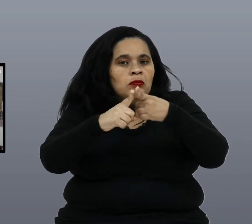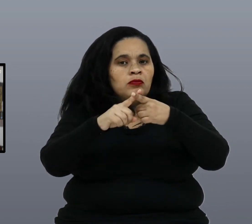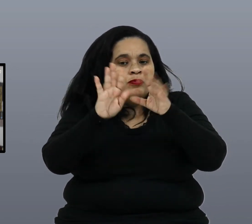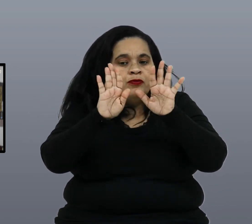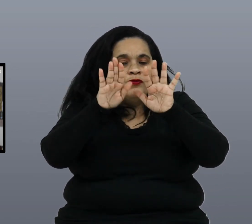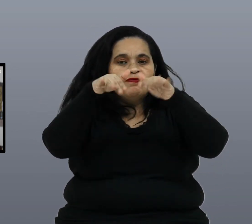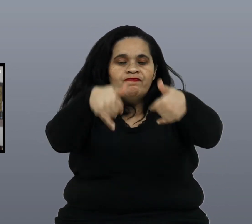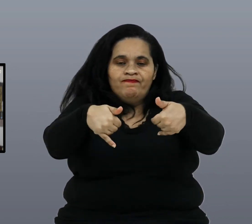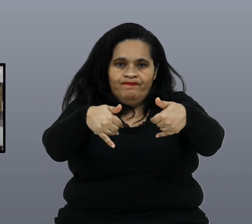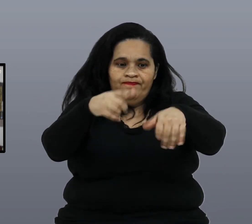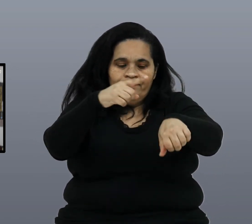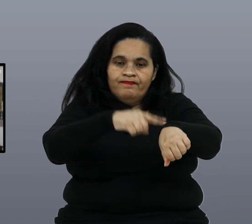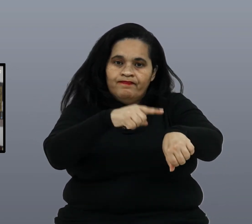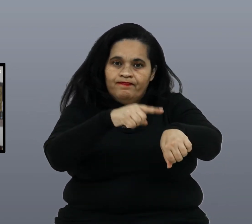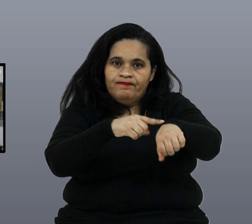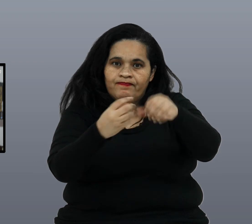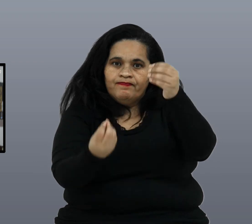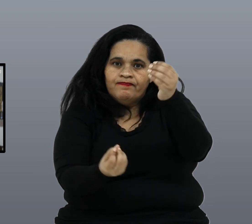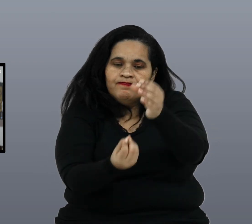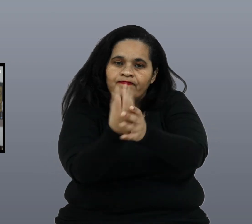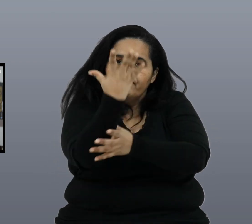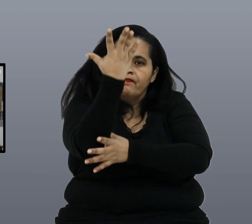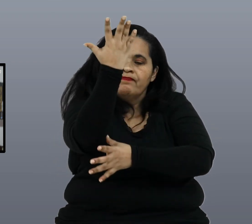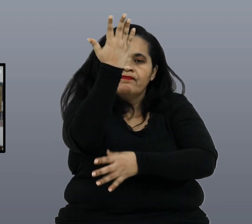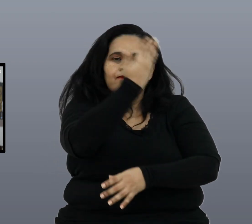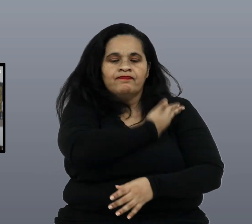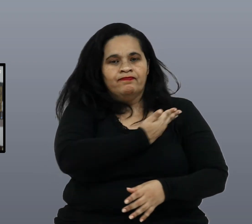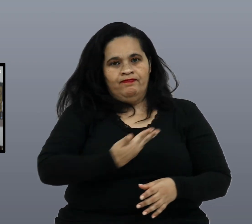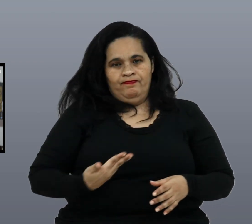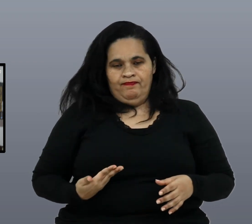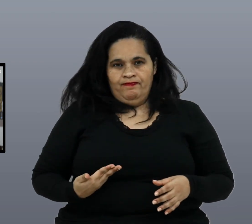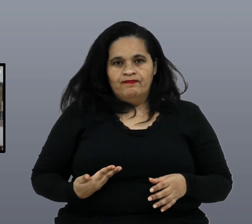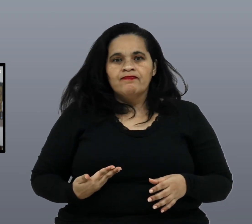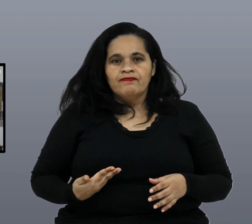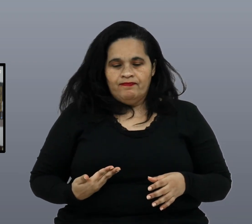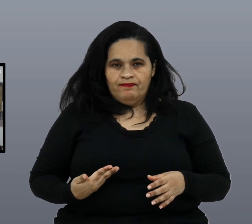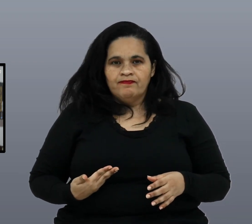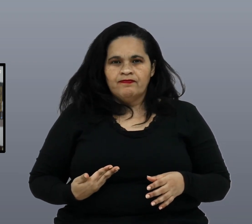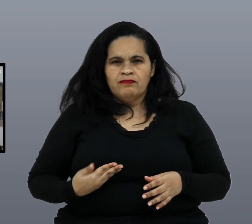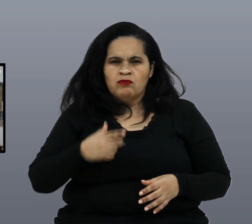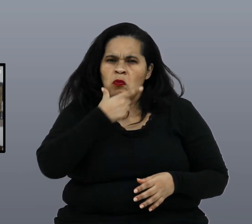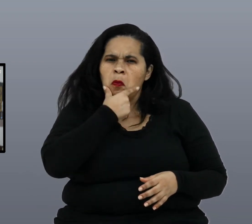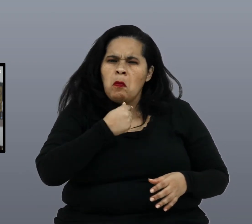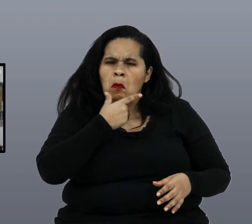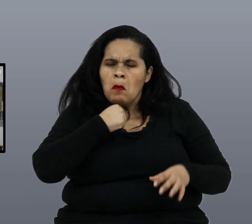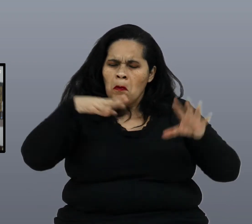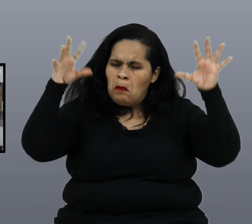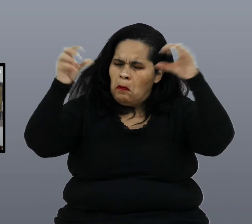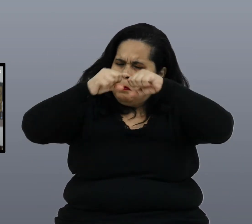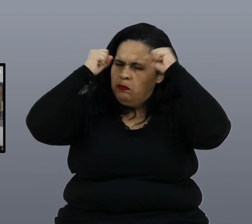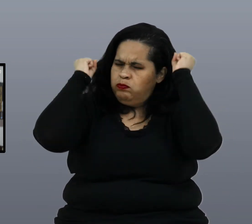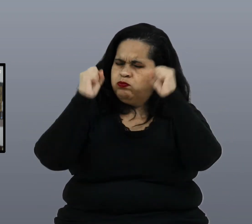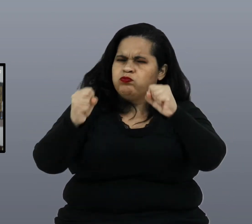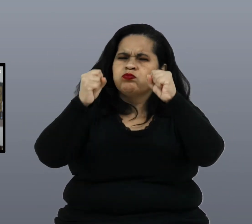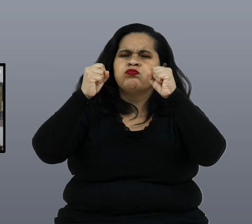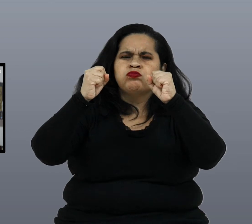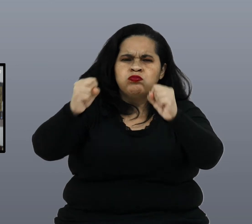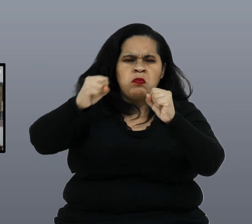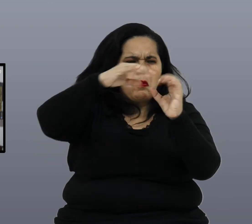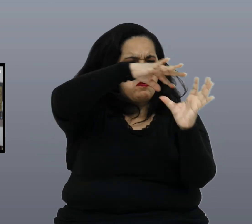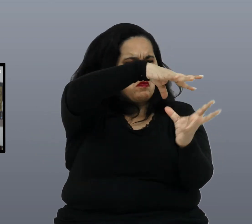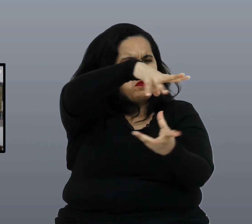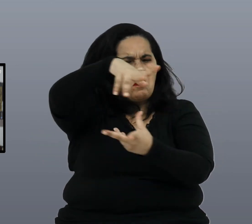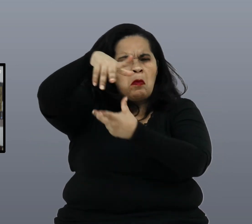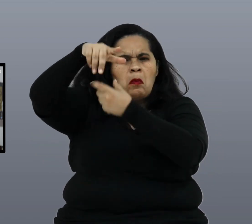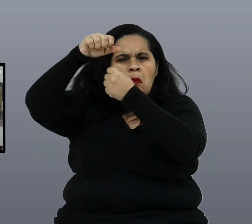tempos vai surgir um governante, um homem poderoso, vai governar sobre toda a terra,